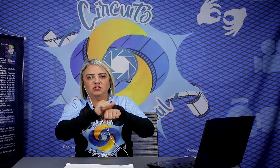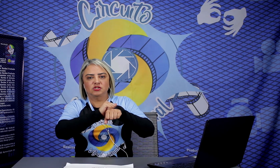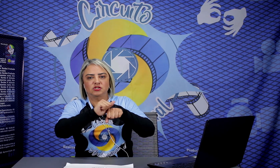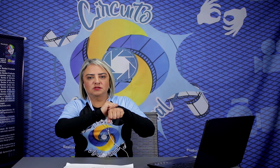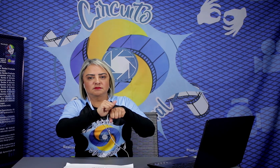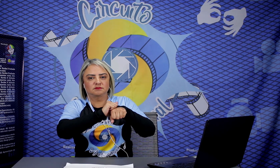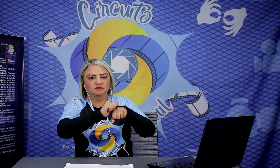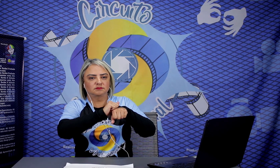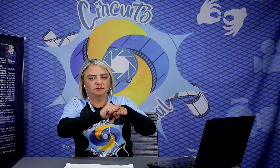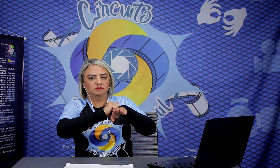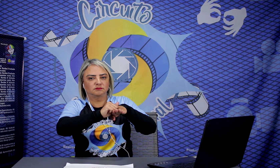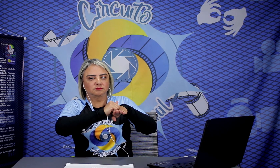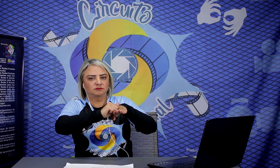Engraxate.